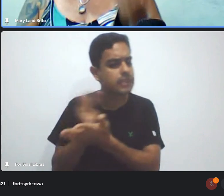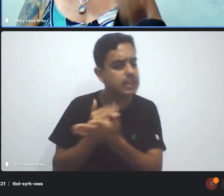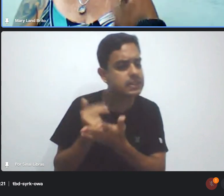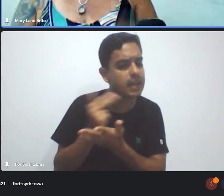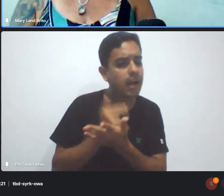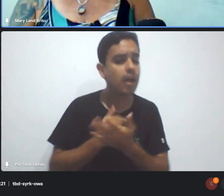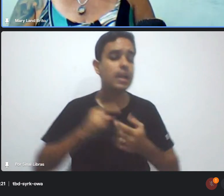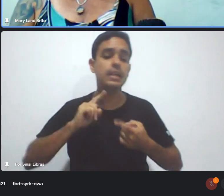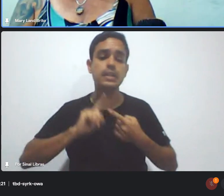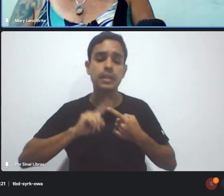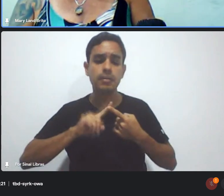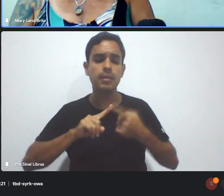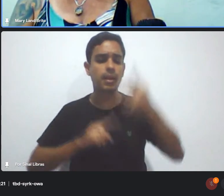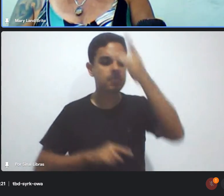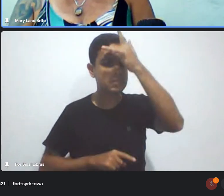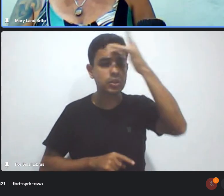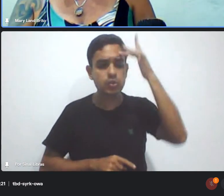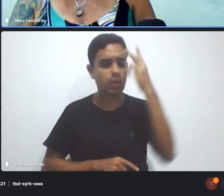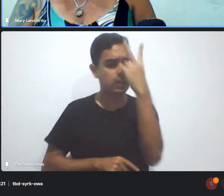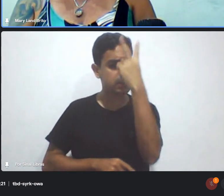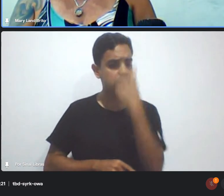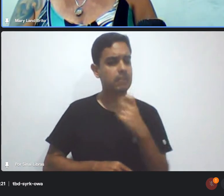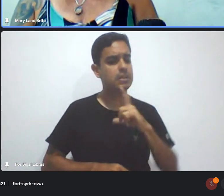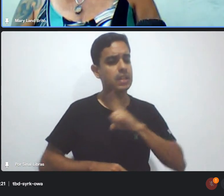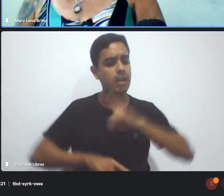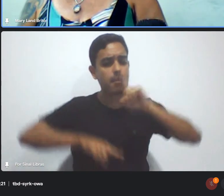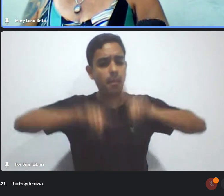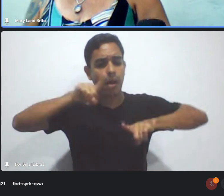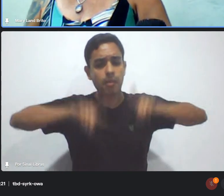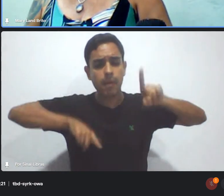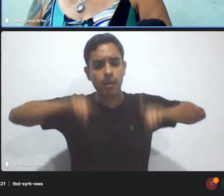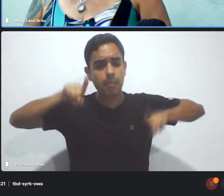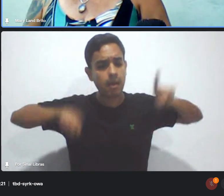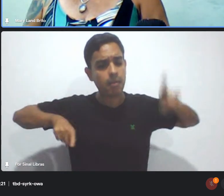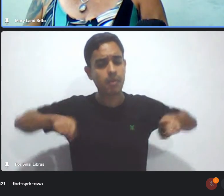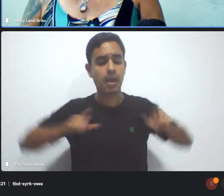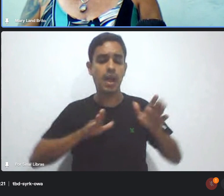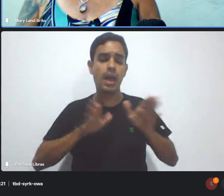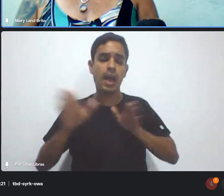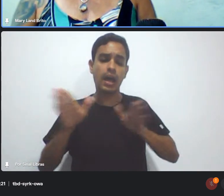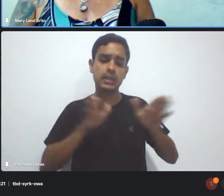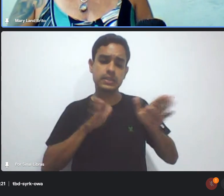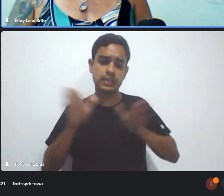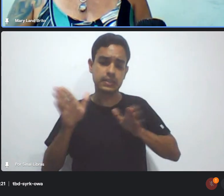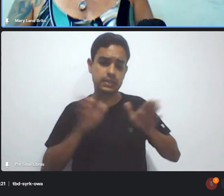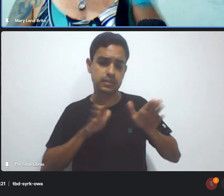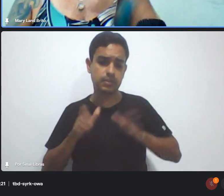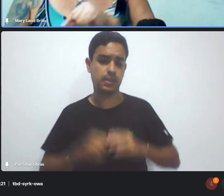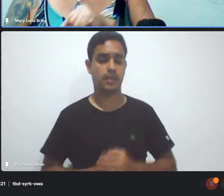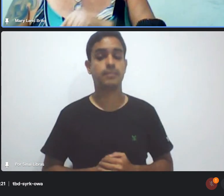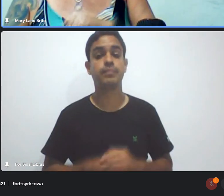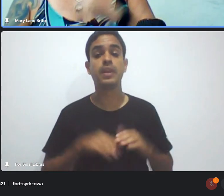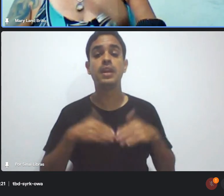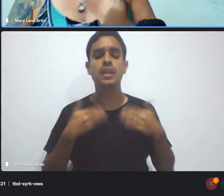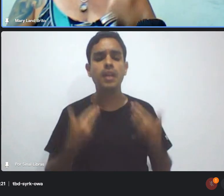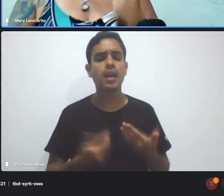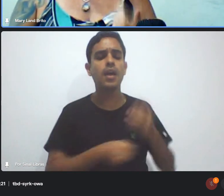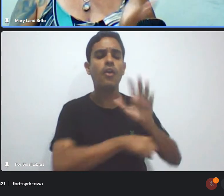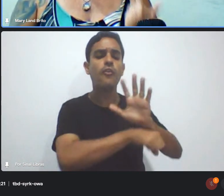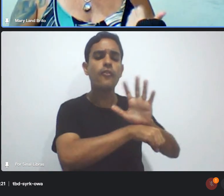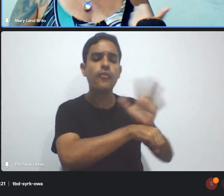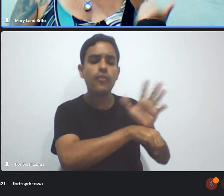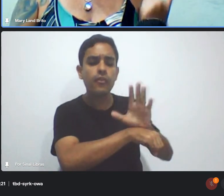também têm diferentes tipos de acessibilidade, certo? E aí, o videocast. Videocast não